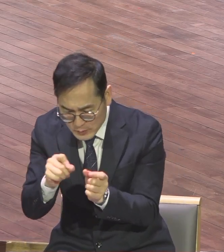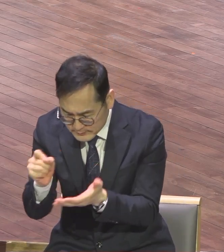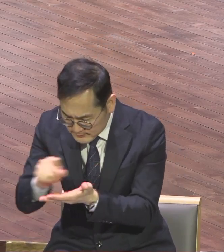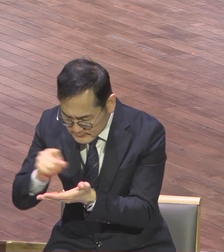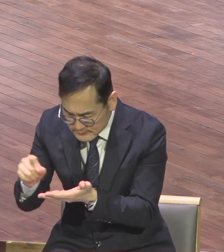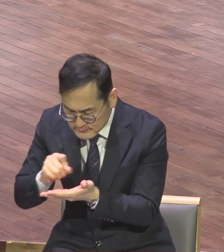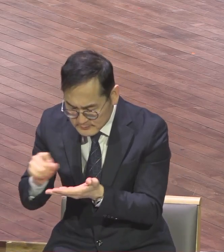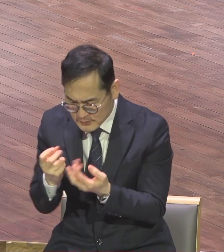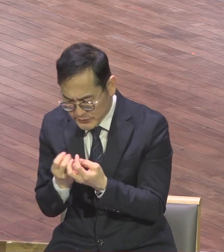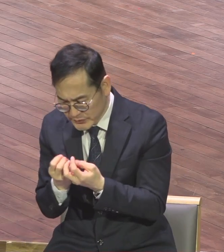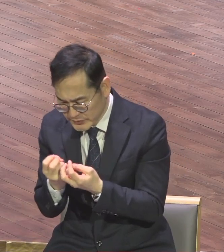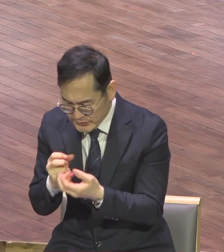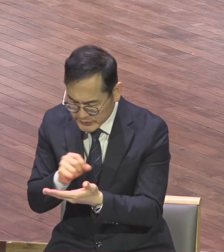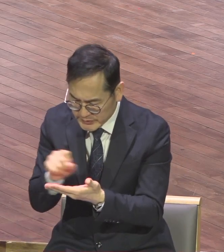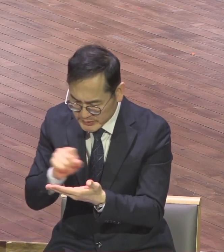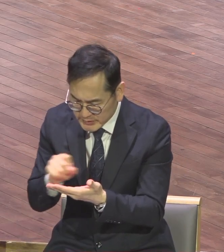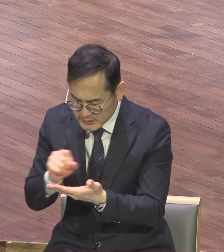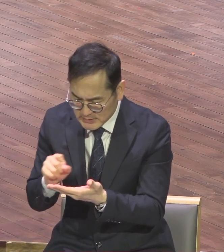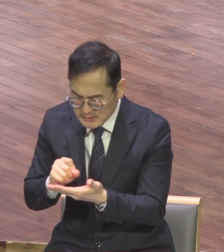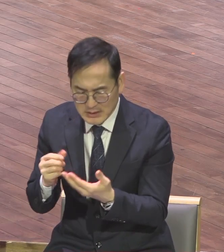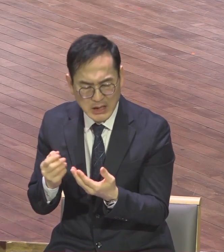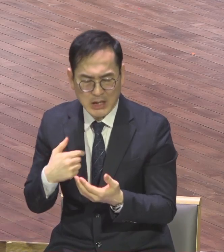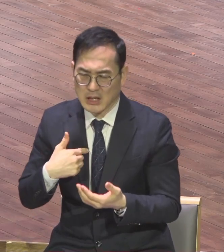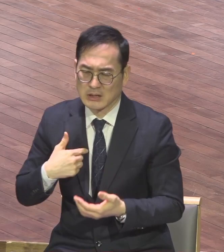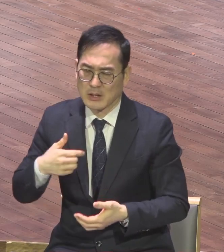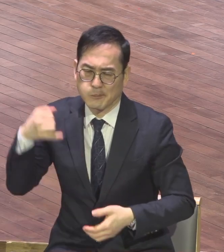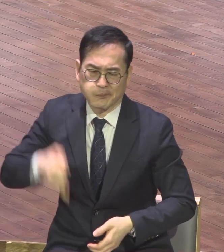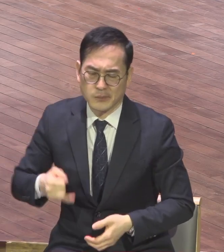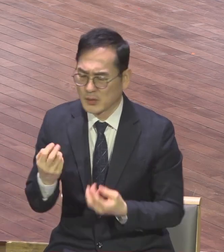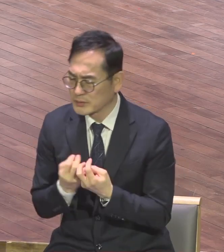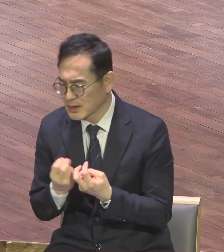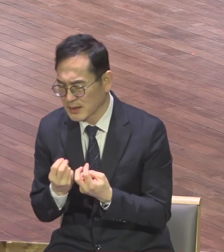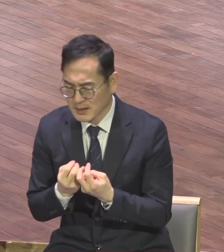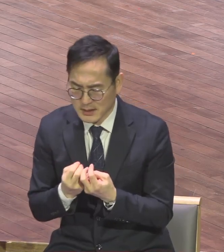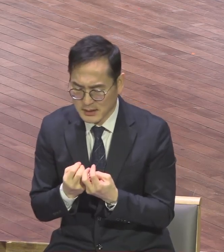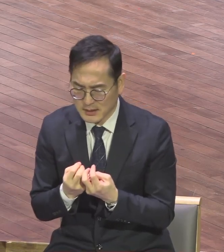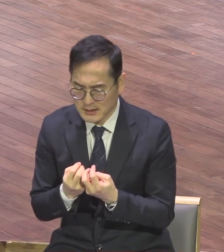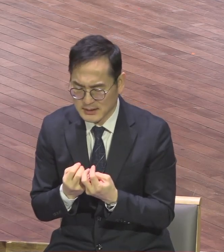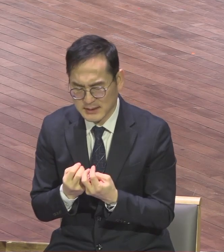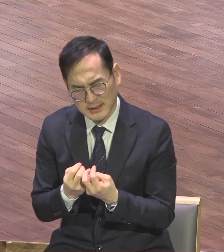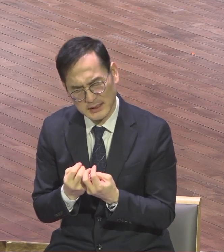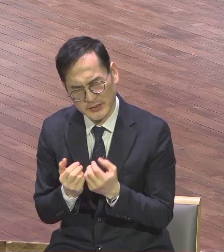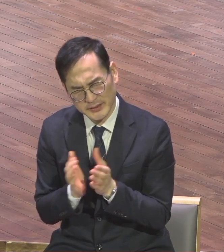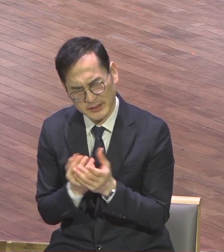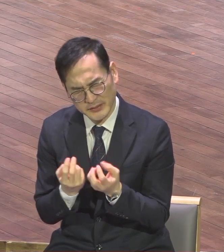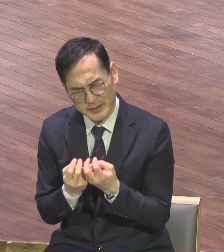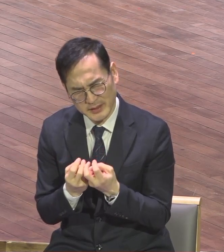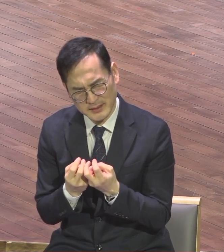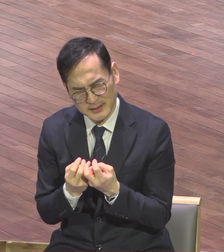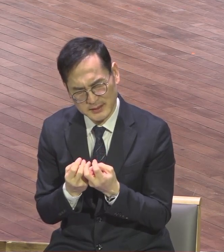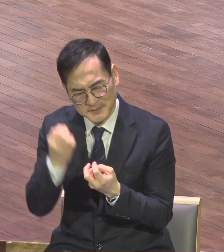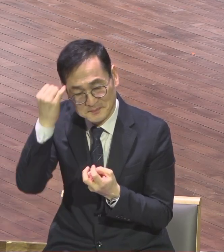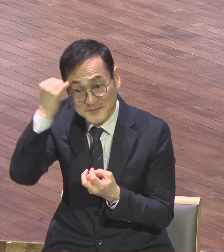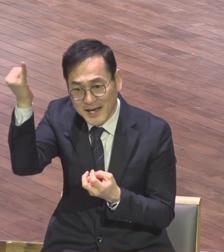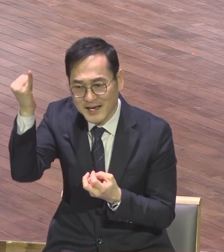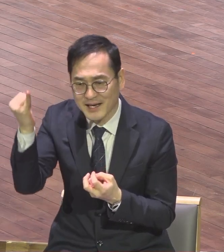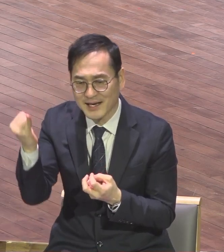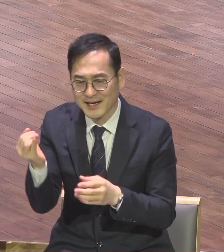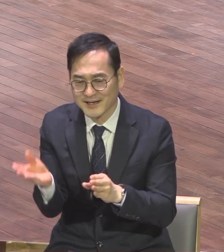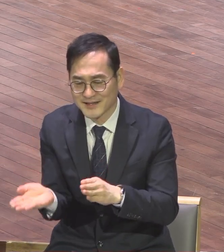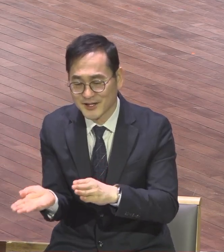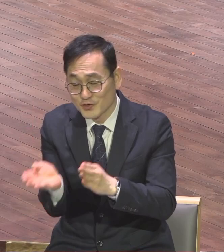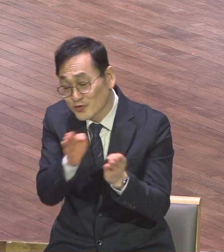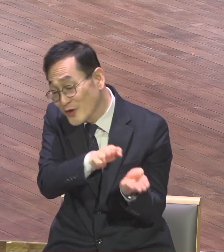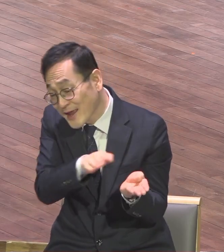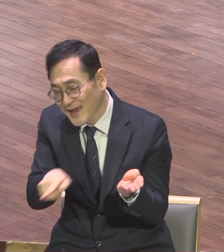하면서 생각을 하는데 생각이 딱 난 거예요. 수학 문제집 맨 뒤에는 해답지가 있다. 그래서 이제 맨 뒤를